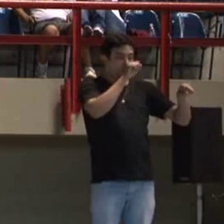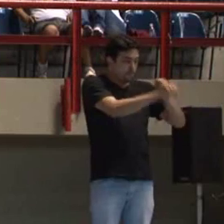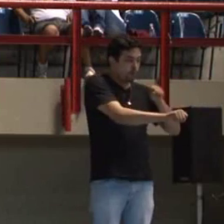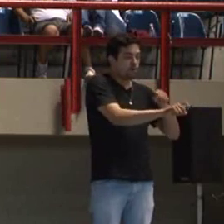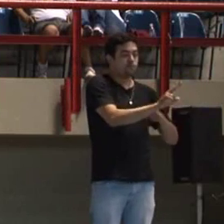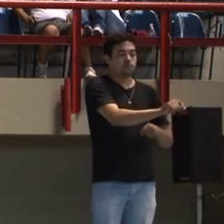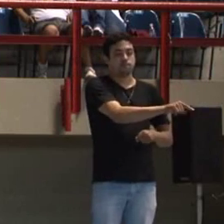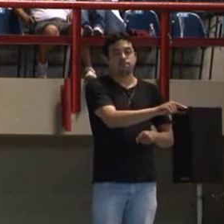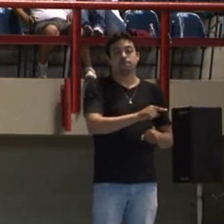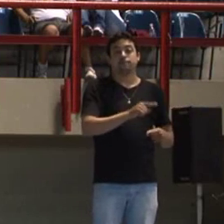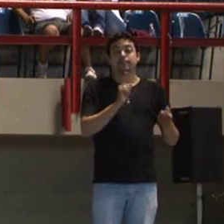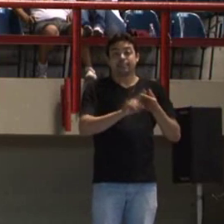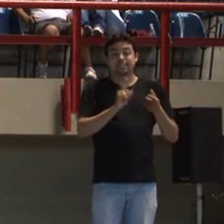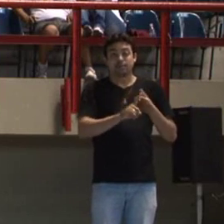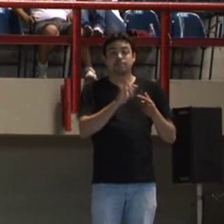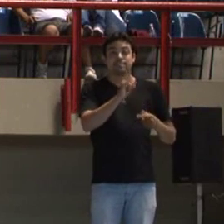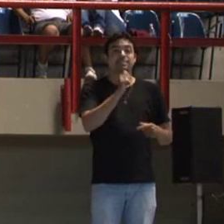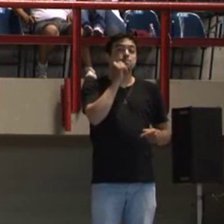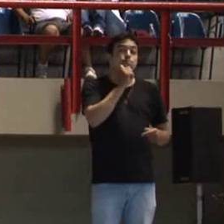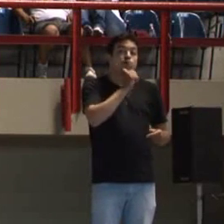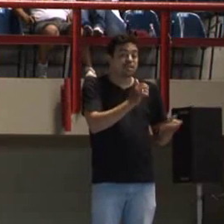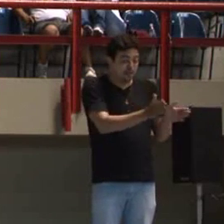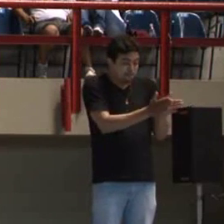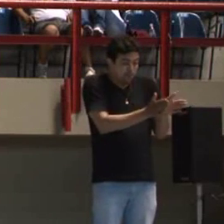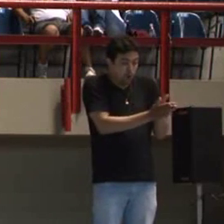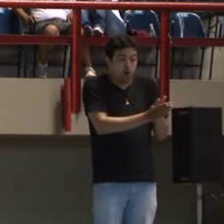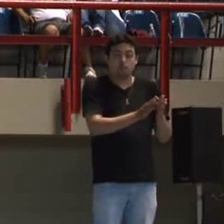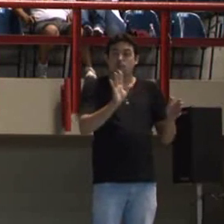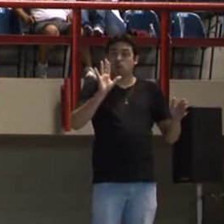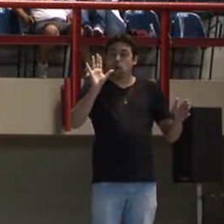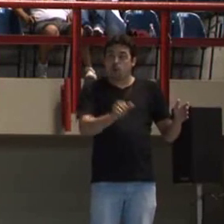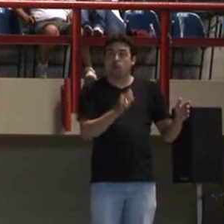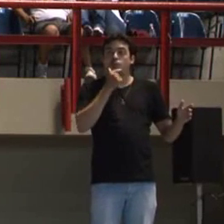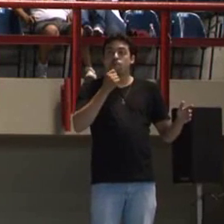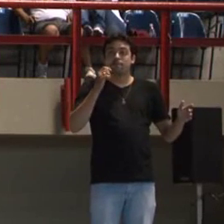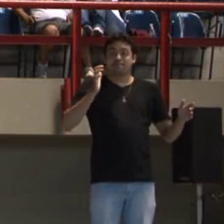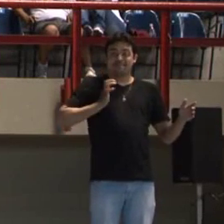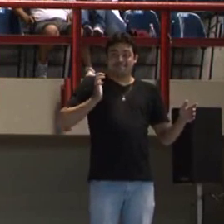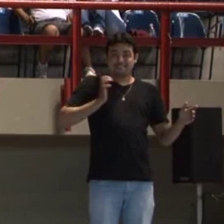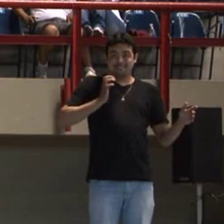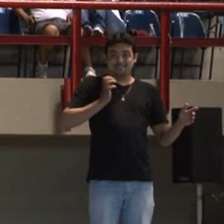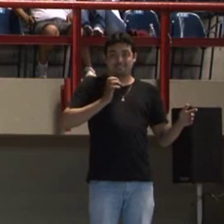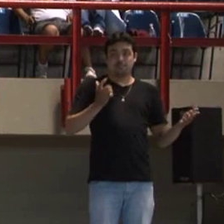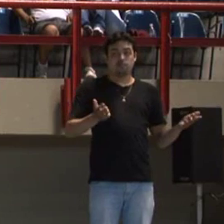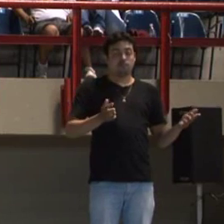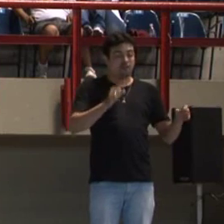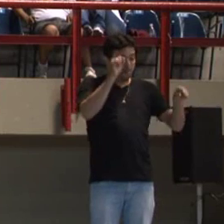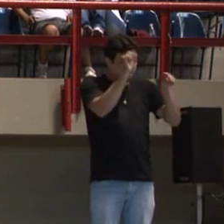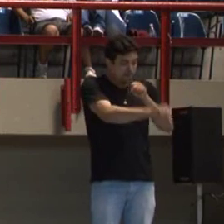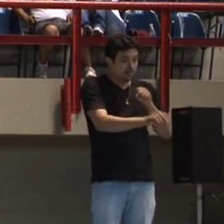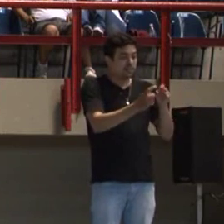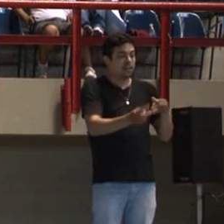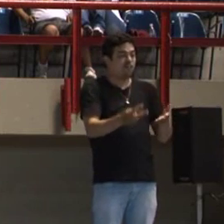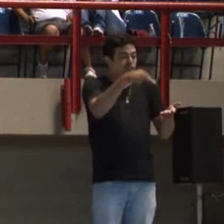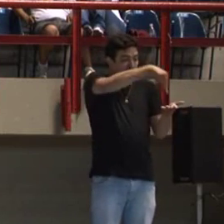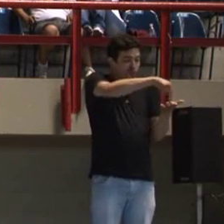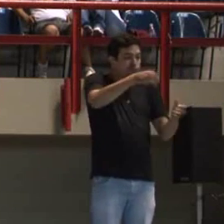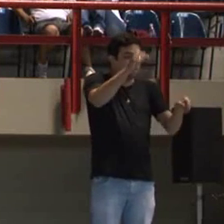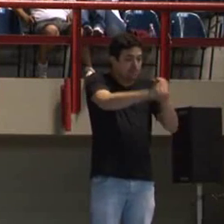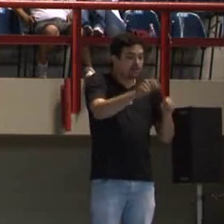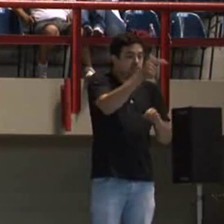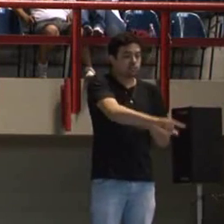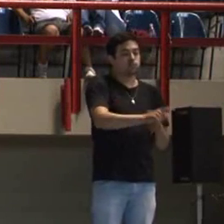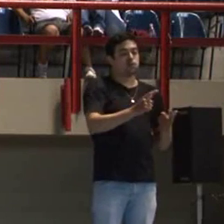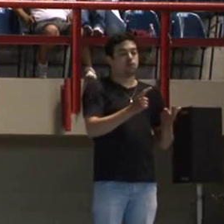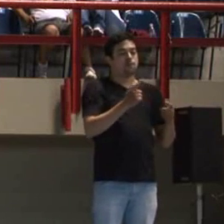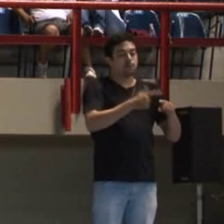igualar. Se for uma mulher pobre roubando um homem rico, vixe, vão matar ela, ressuscitar e matar de novo,